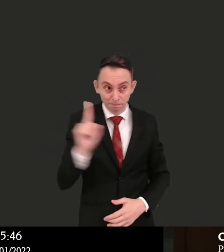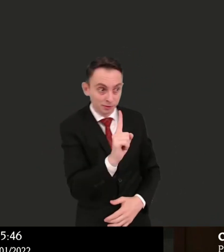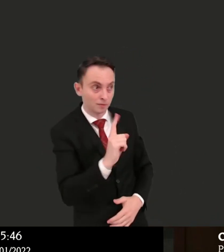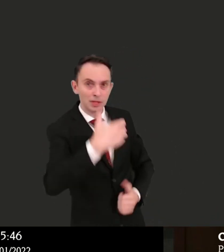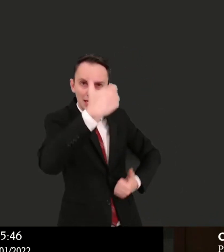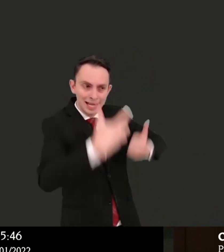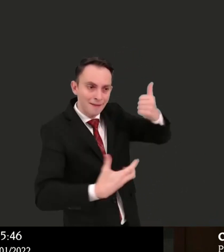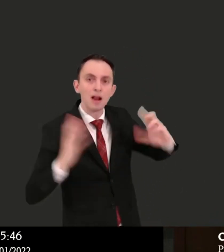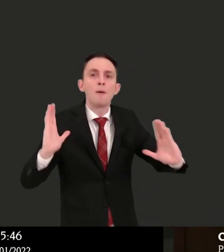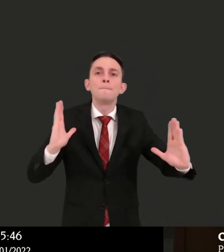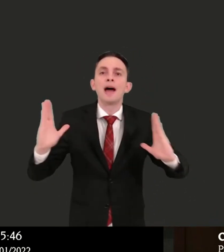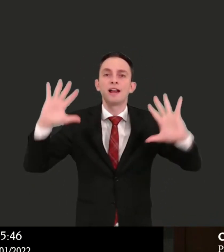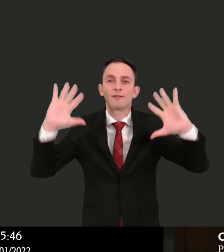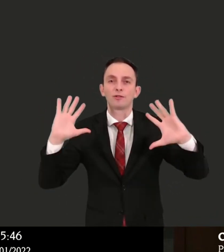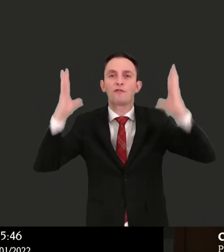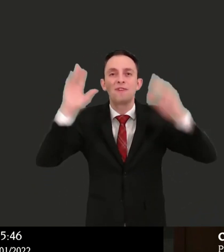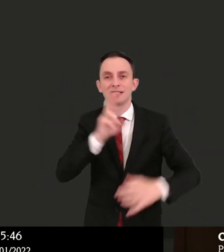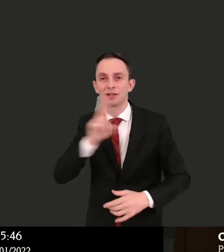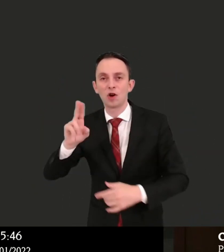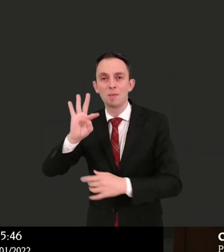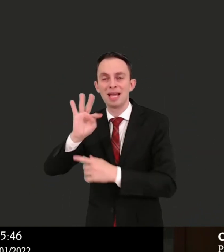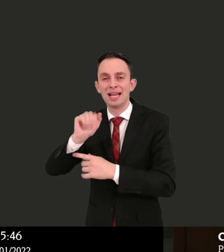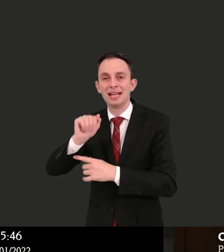festas principais. A festa